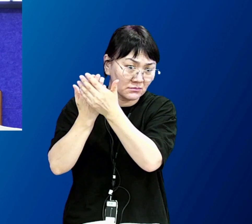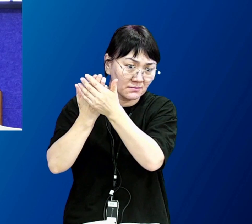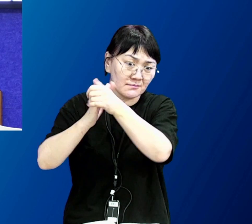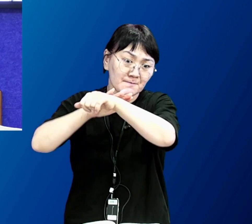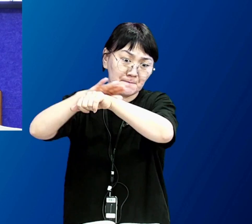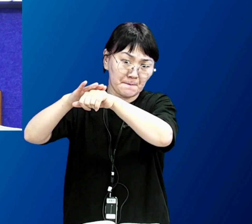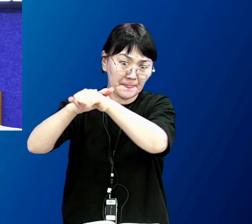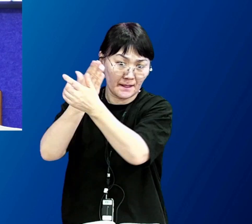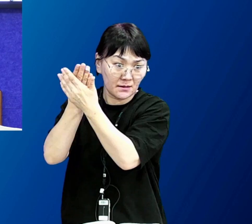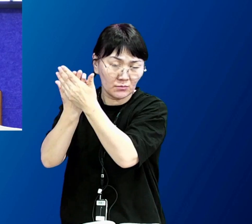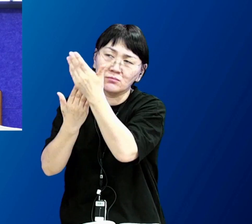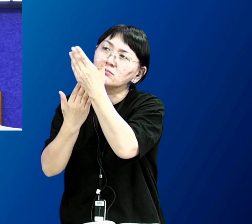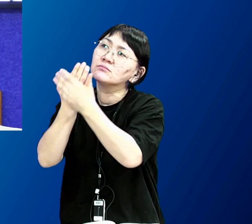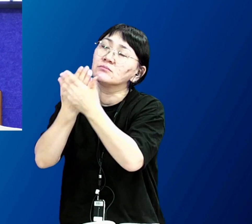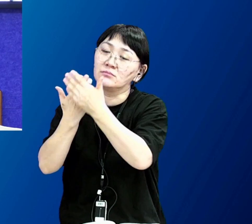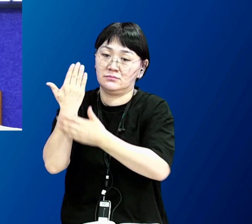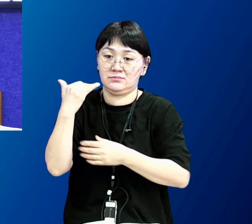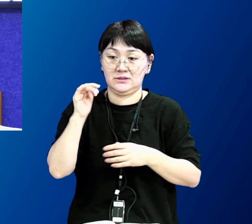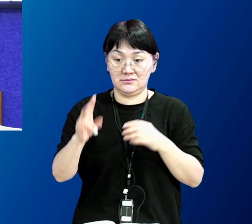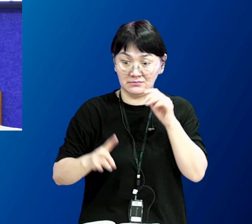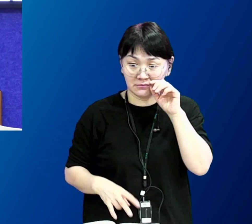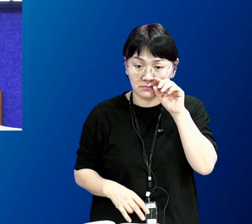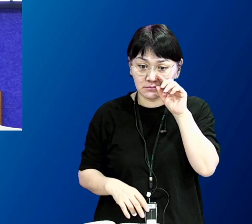Бурханаас гойн залбирсан мэт.